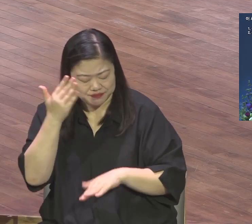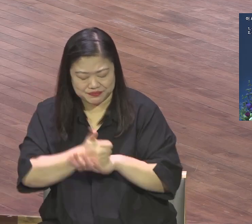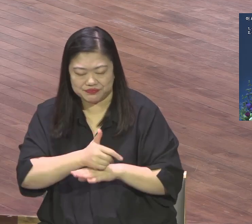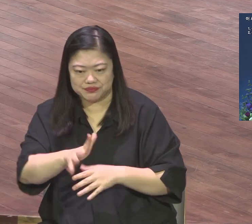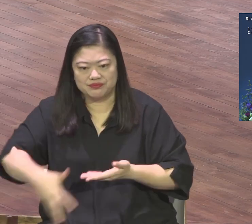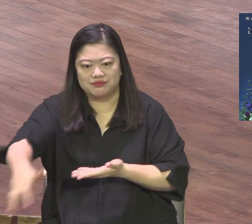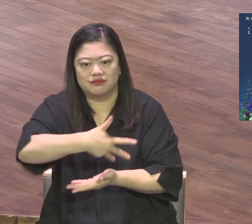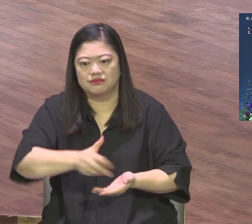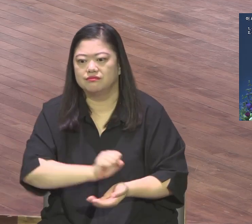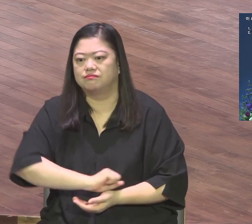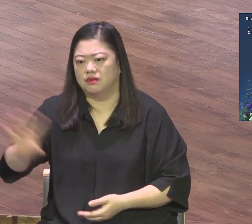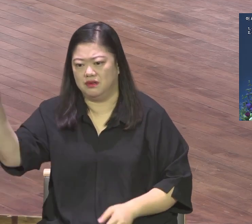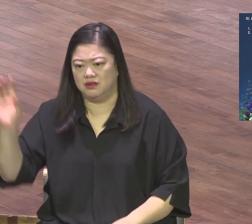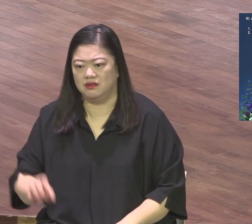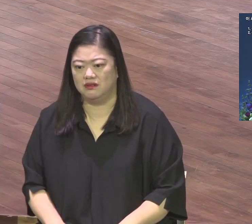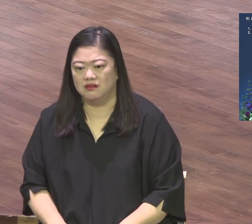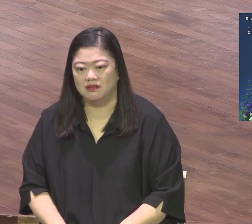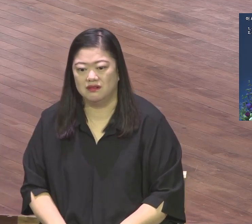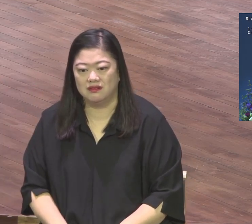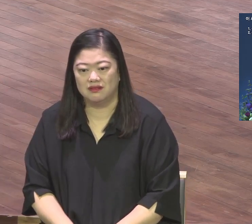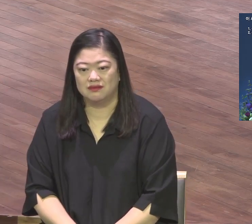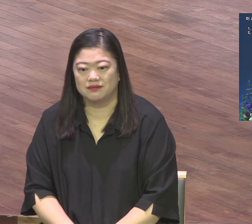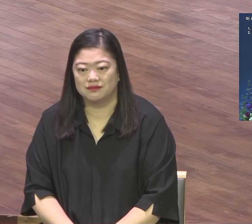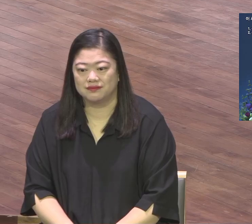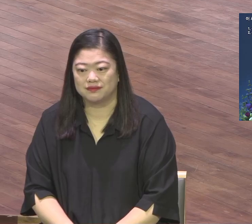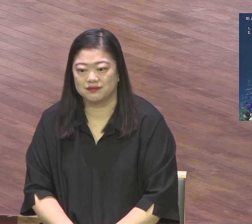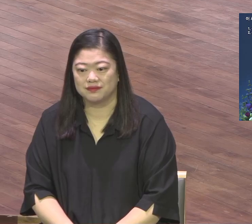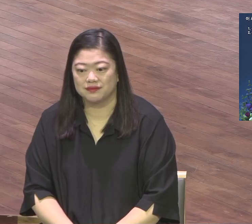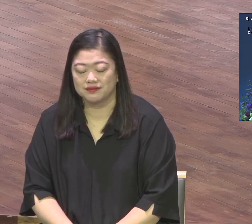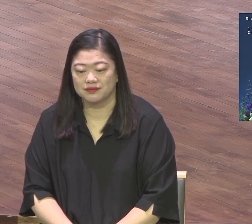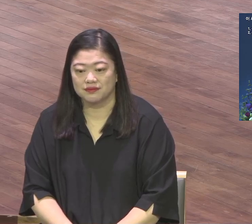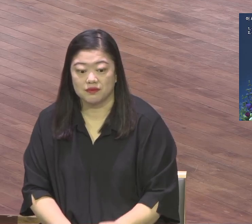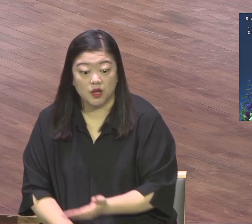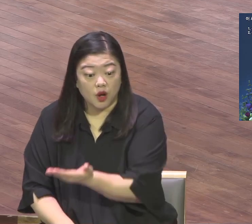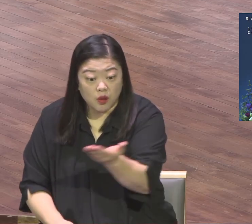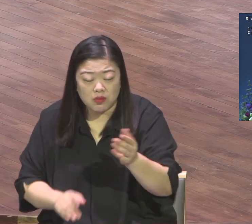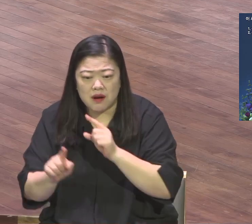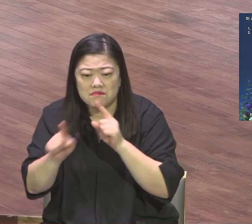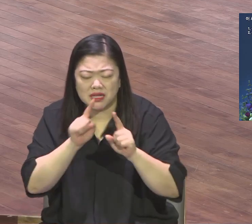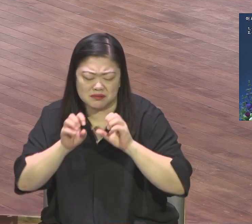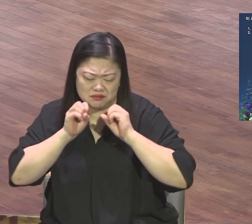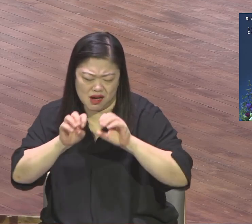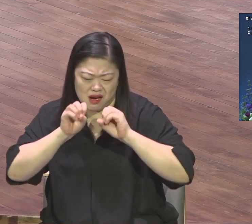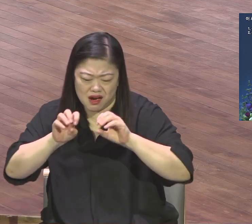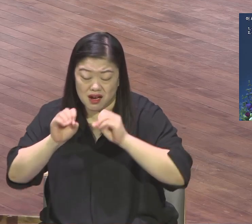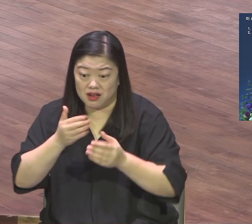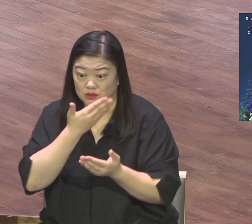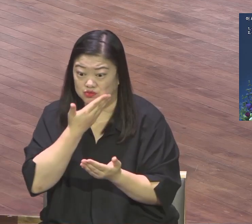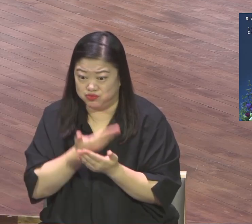그만큼 복음 가진 여러분 한 사람이 지속적인 말씀 운동하는 것 중요하다는 거지요.